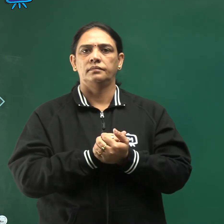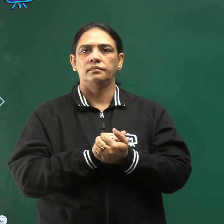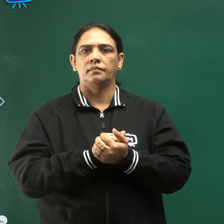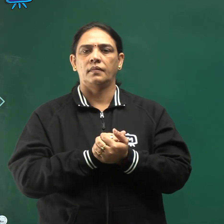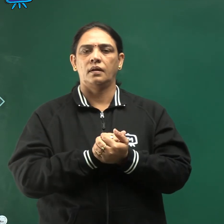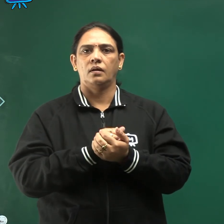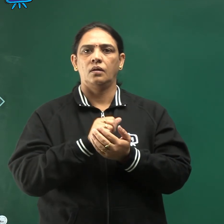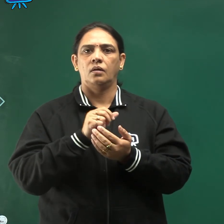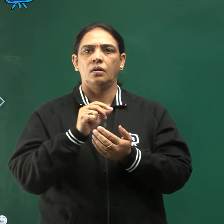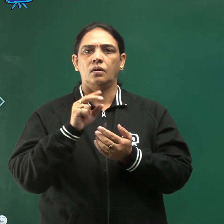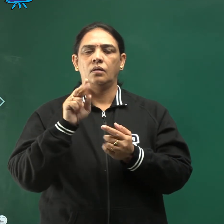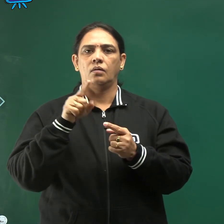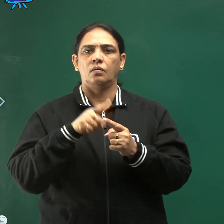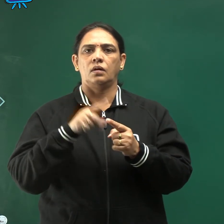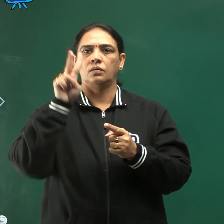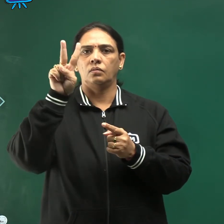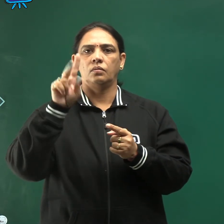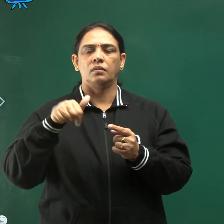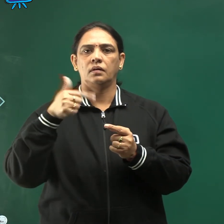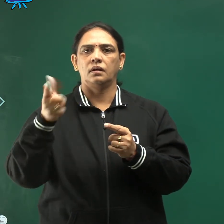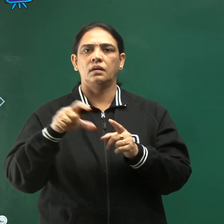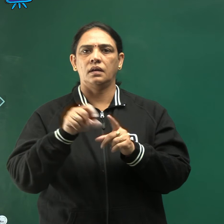दुगना कीजिए